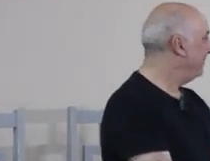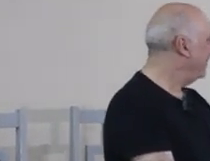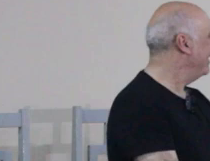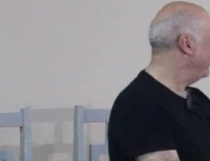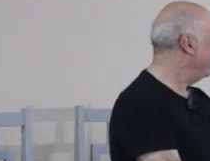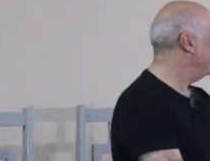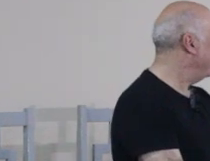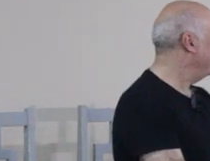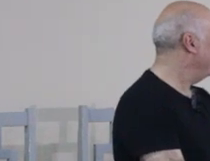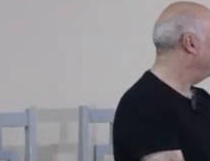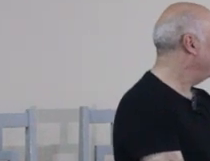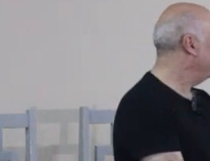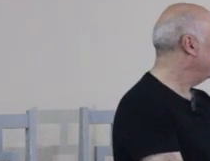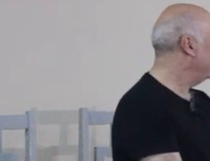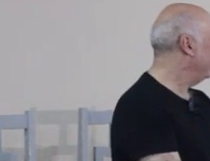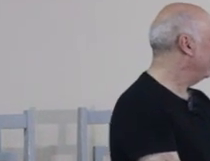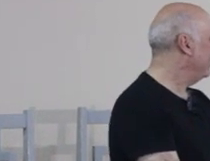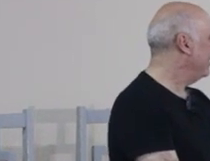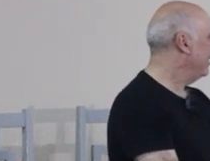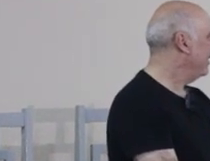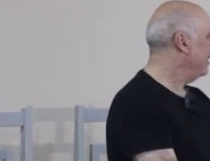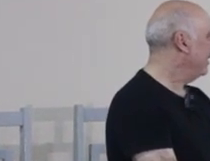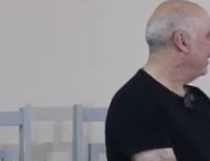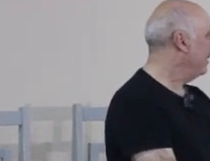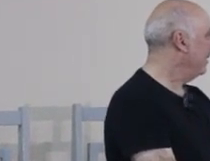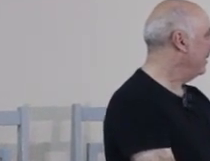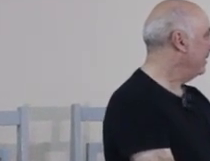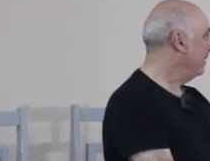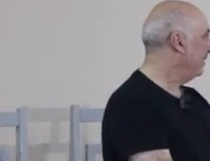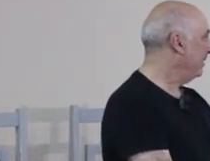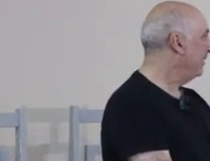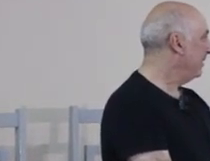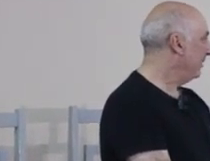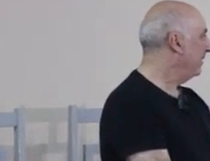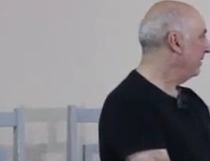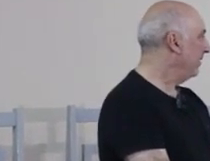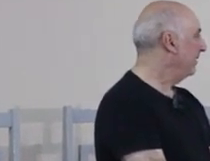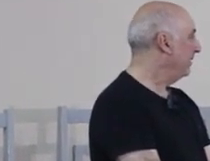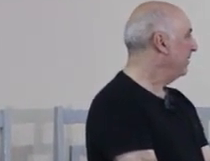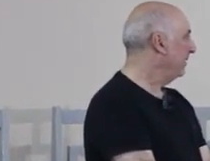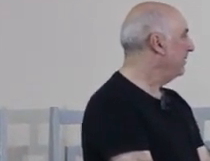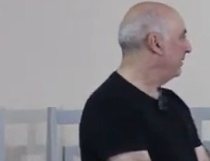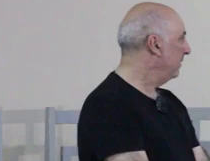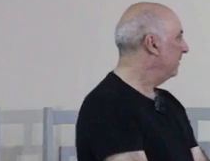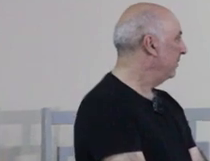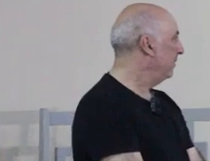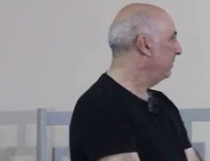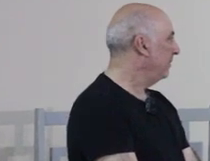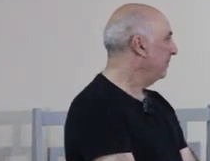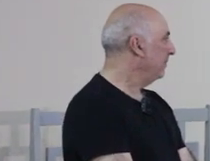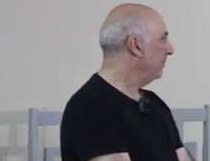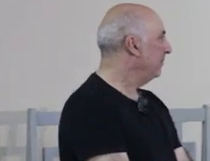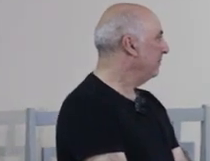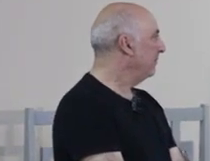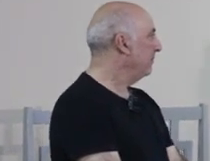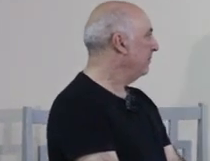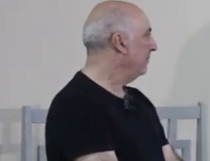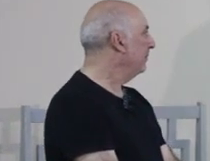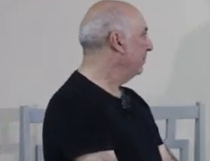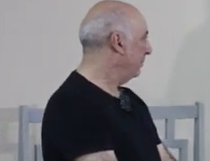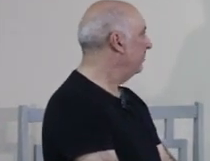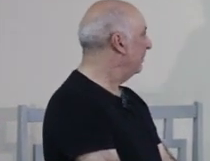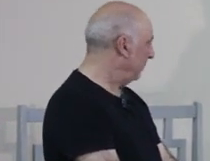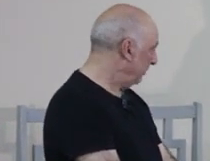Trouxemos o João para cá, falei, João, entra com um pedido e pede essas duas máquinas. Olha que interessante, né? O nosso